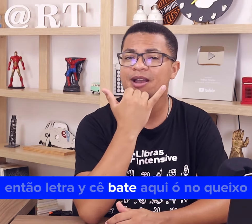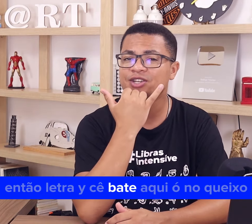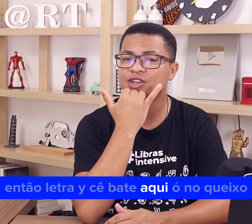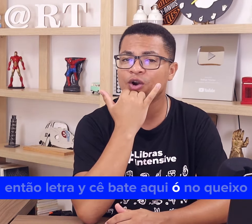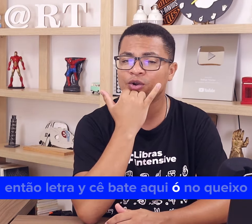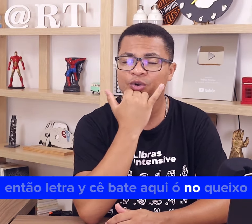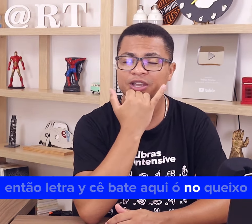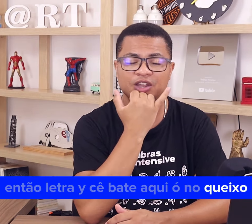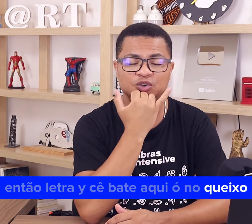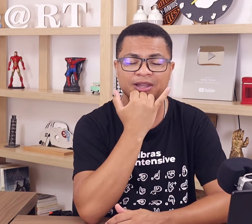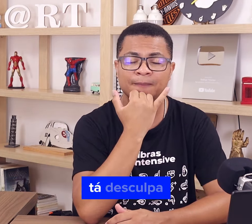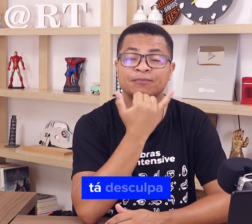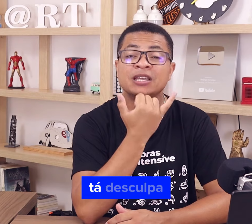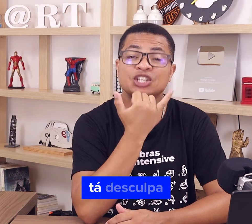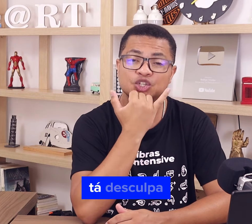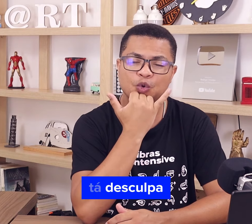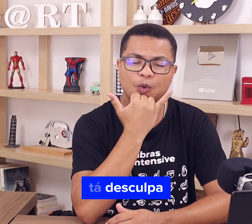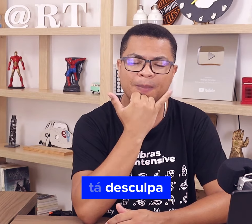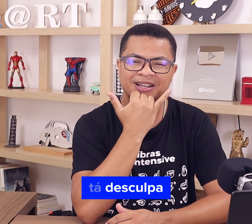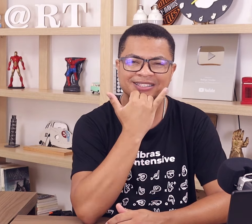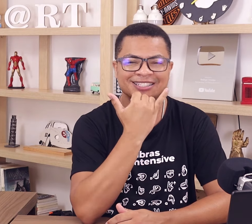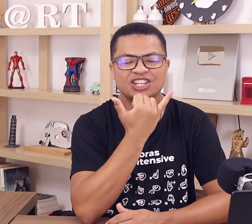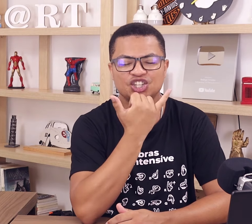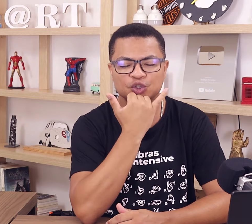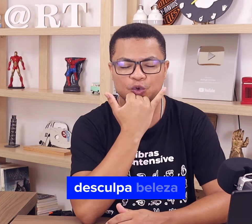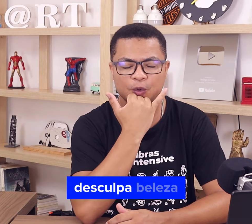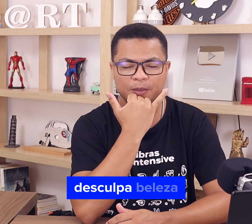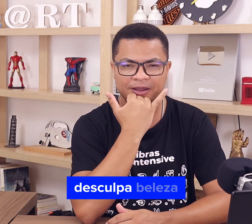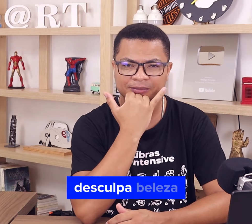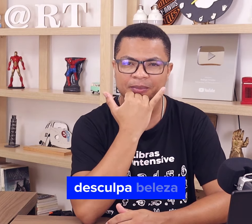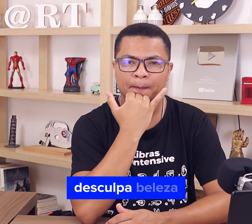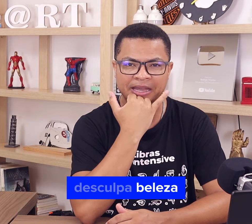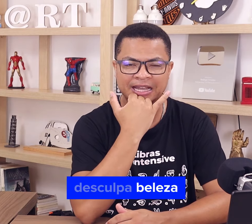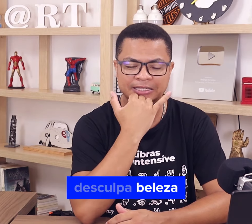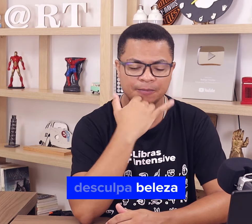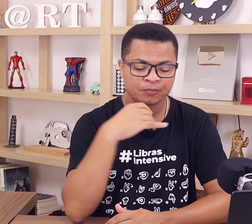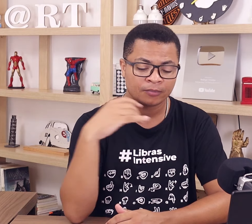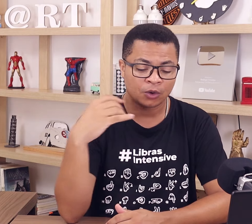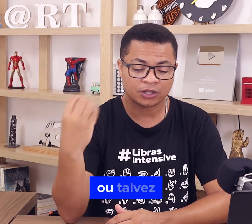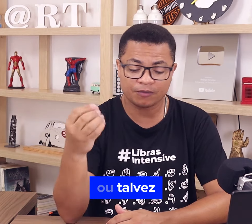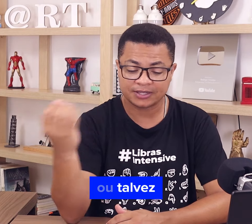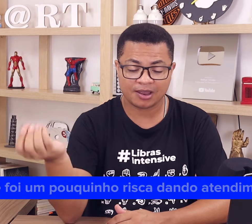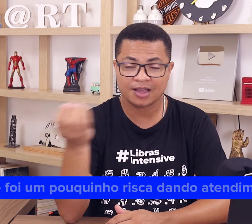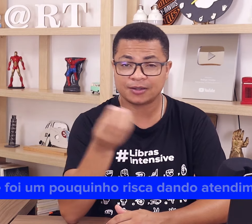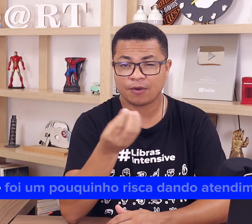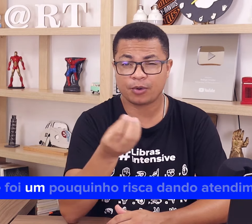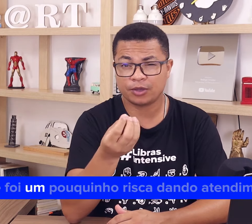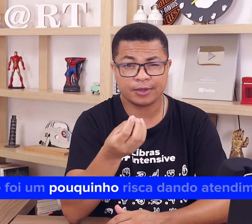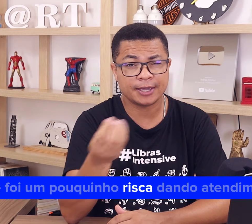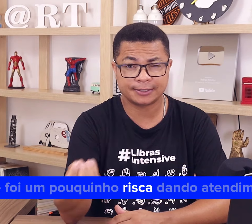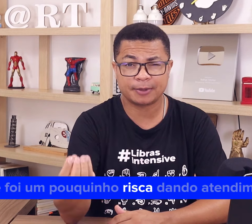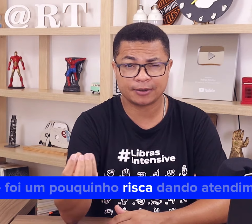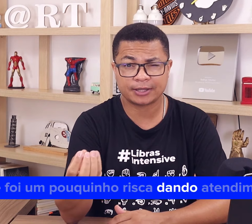bate aqui, ó, no queixo, tá? Desculpa. Desculpa. Beleza? Ou talvez, sei lá, você for um pouquinho ríspida no